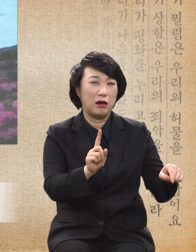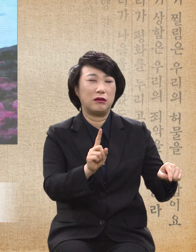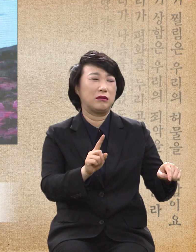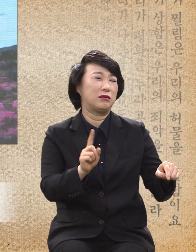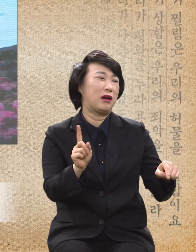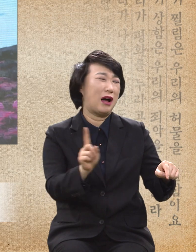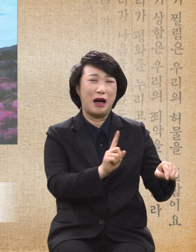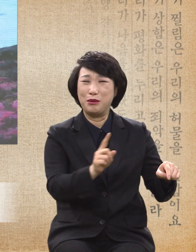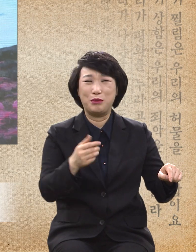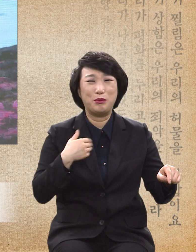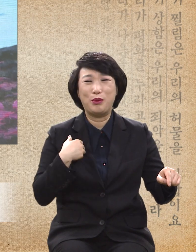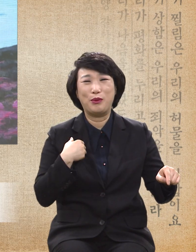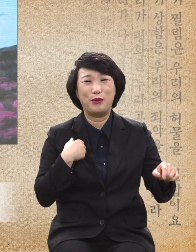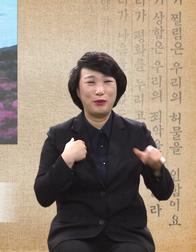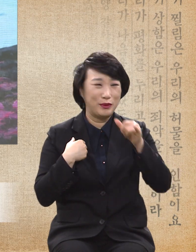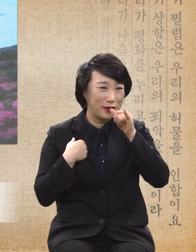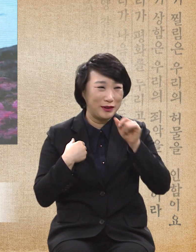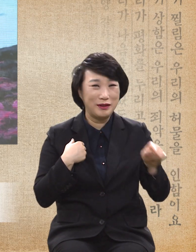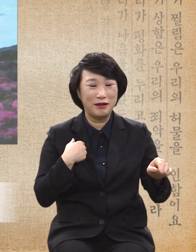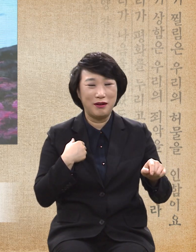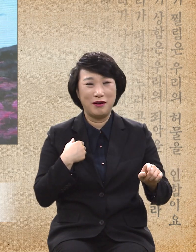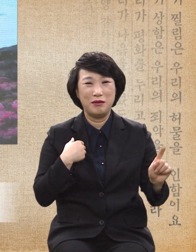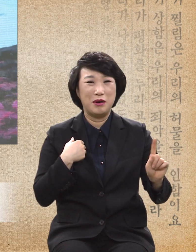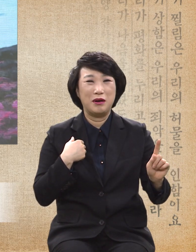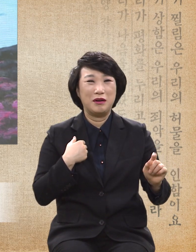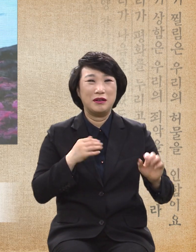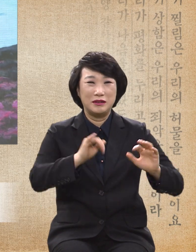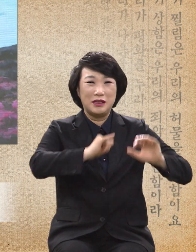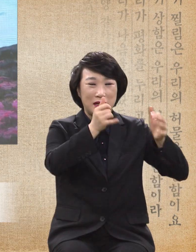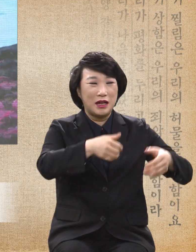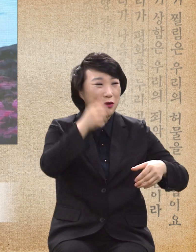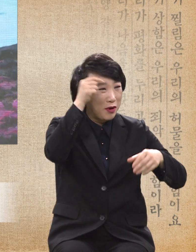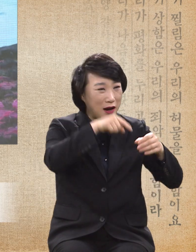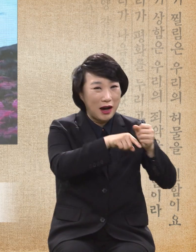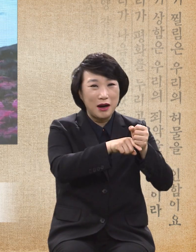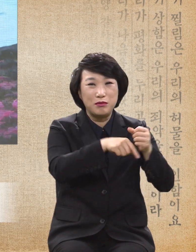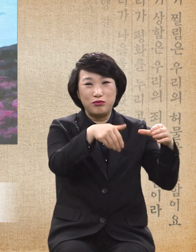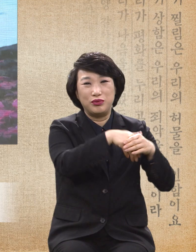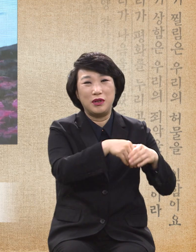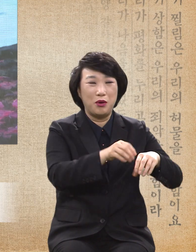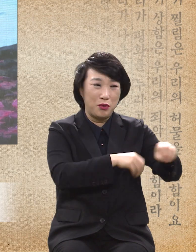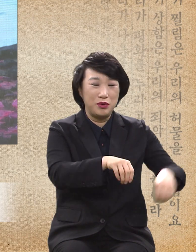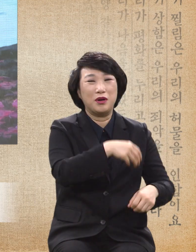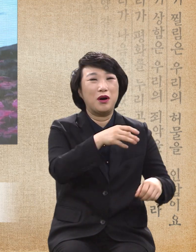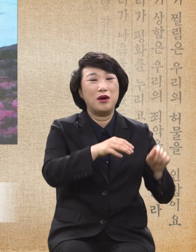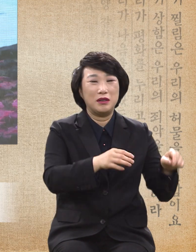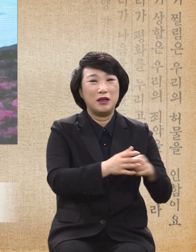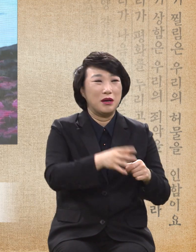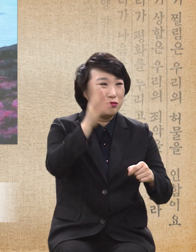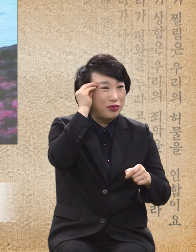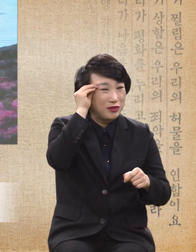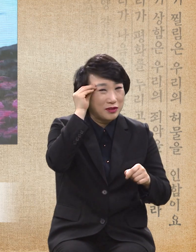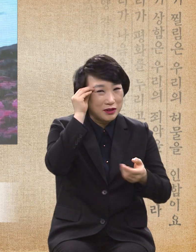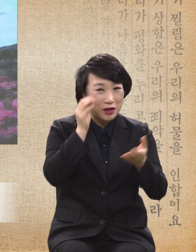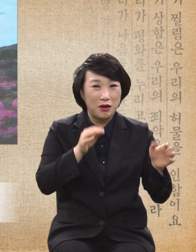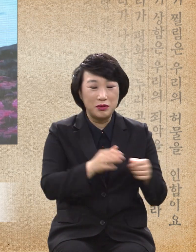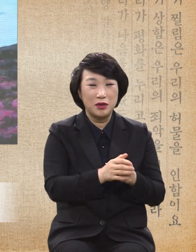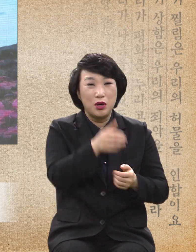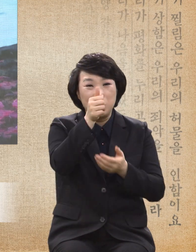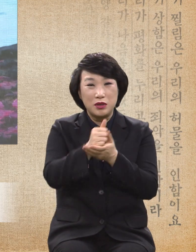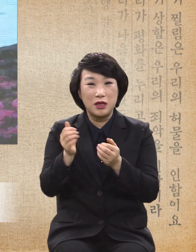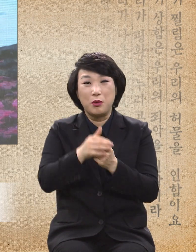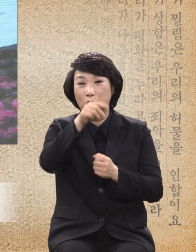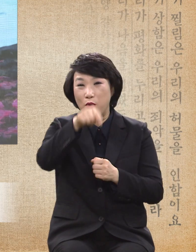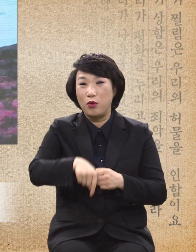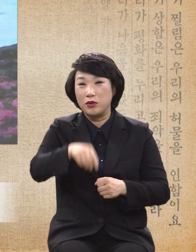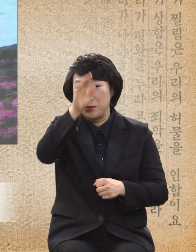아무것도 모르는 아주 무능하게 그지없는 것입니다. 과학 문명이 죄로 오는 질병을